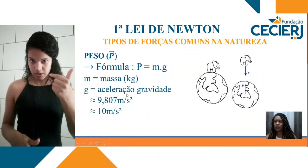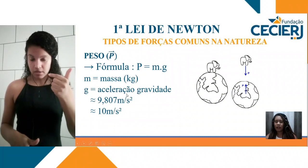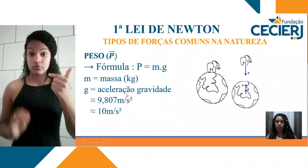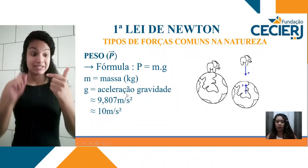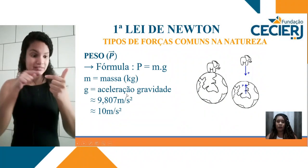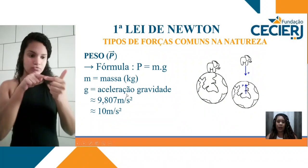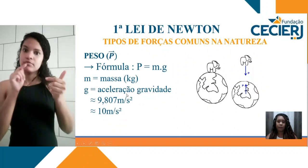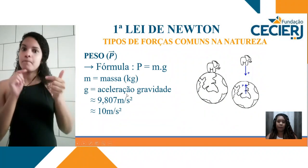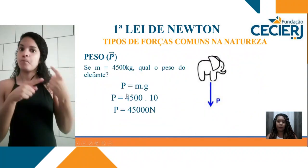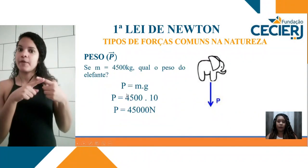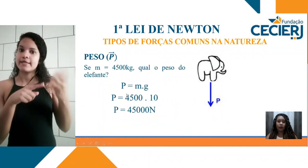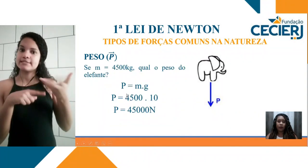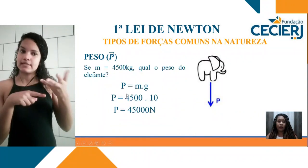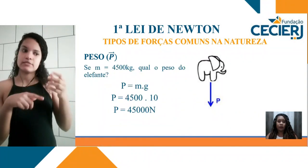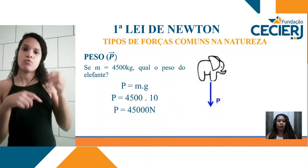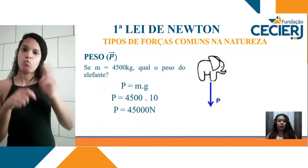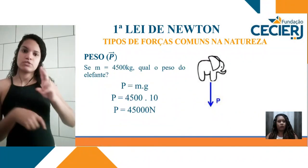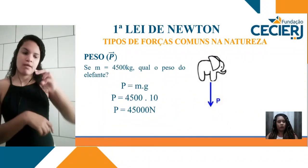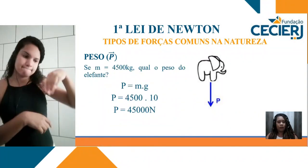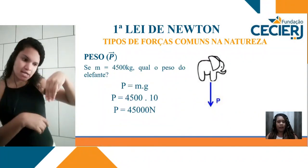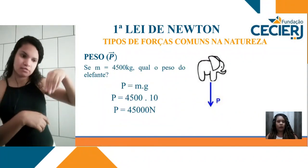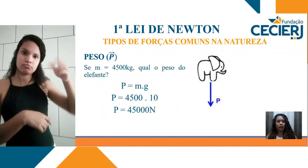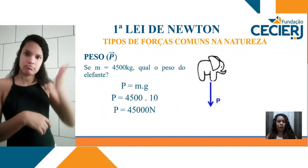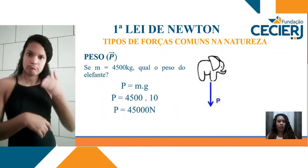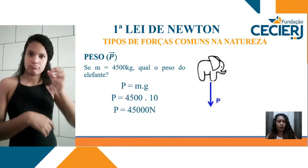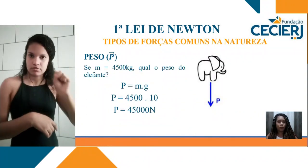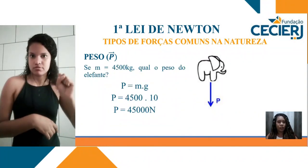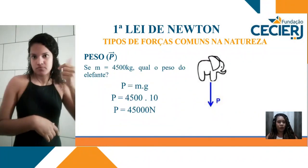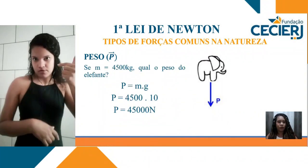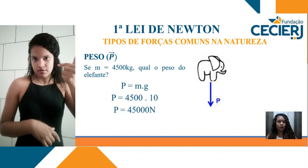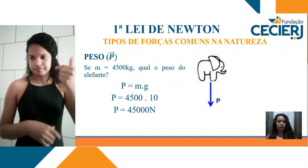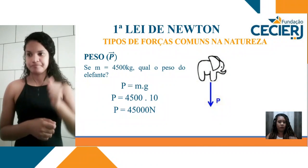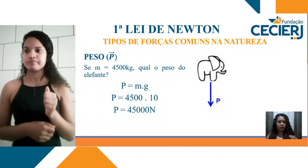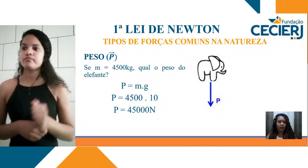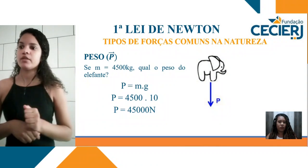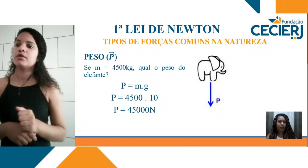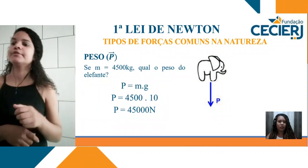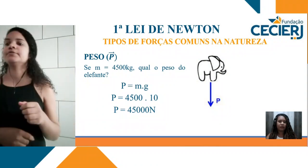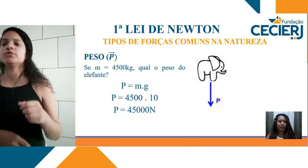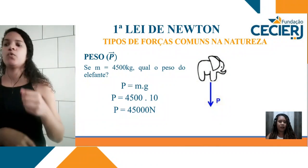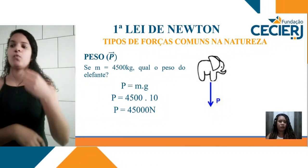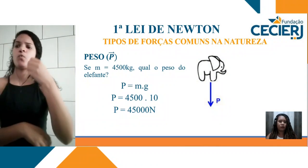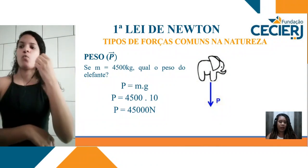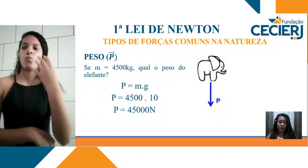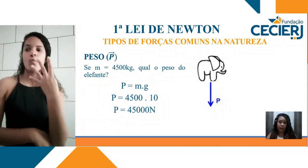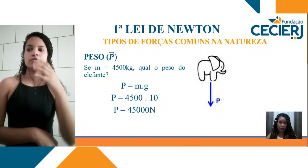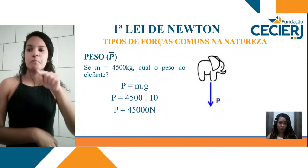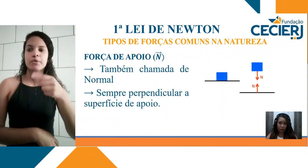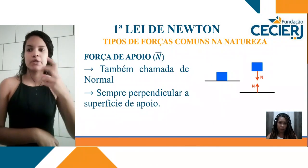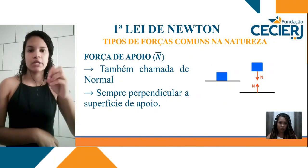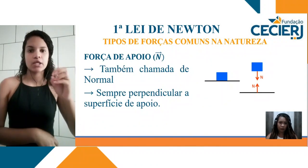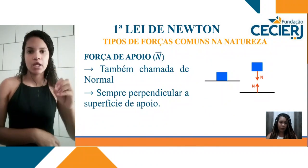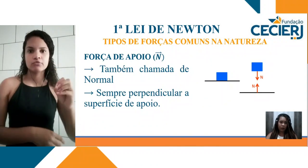vai ser a unidade que a gente vai usar. Então, massa 4.500 kg, vezes 10 da gravidade,